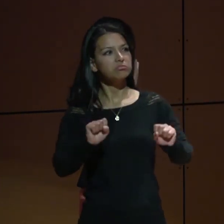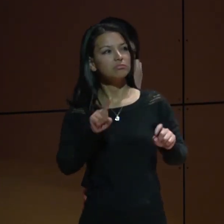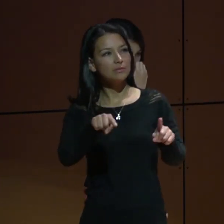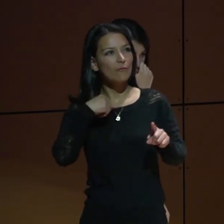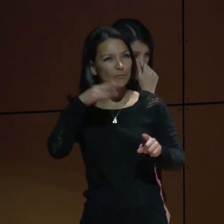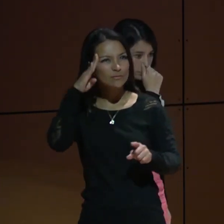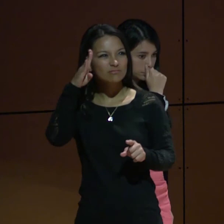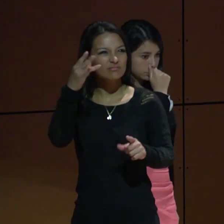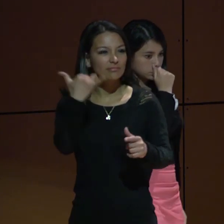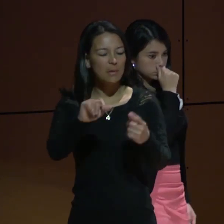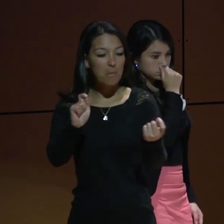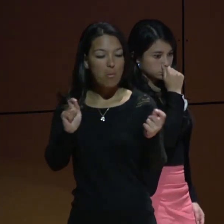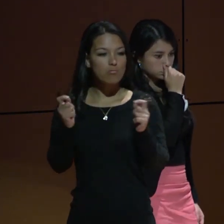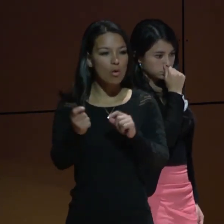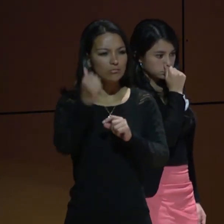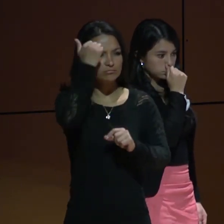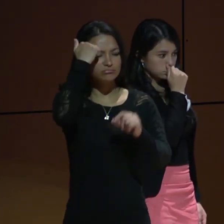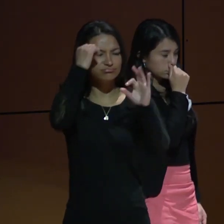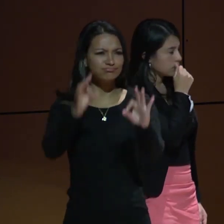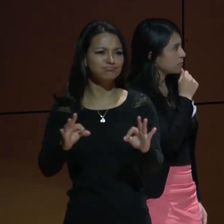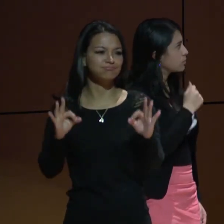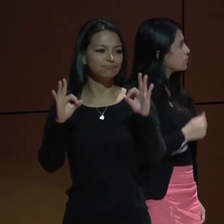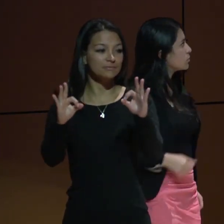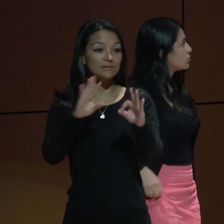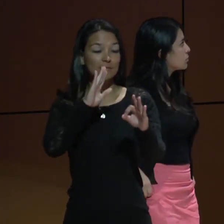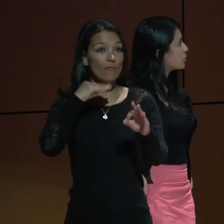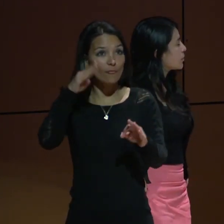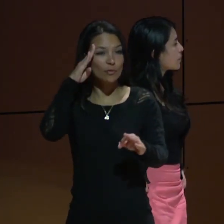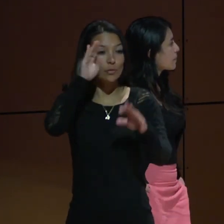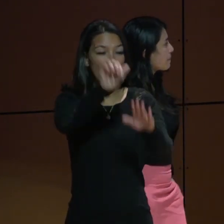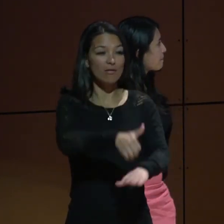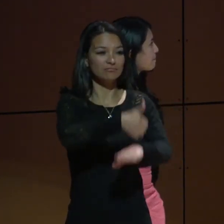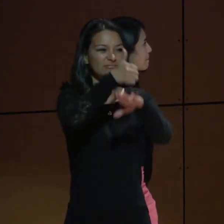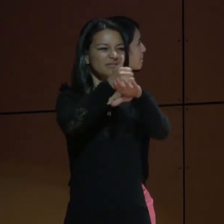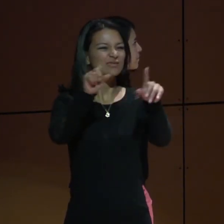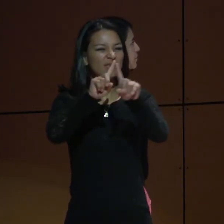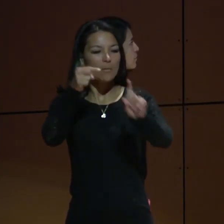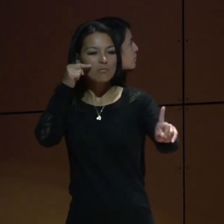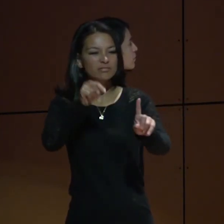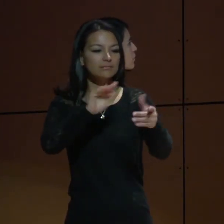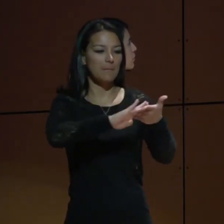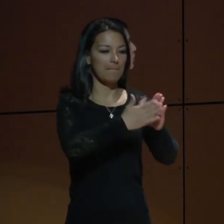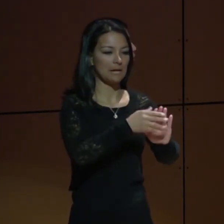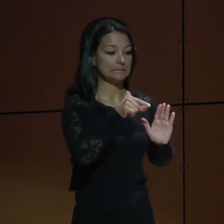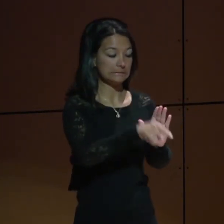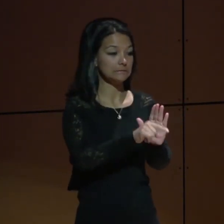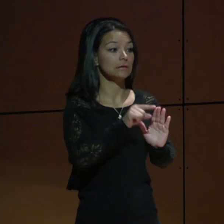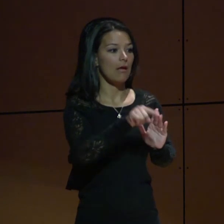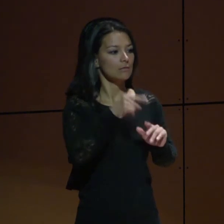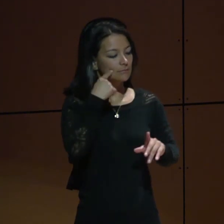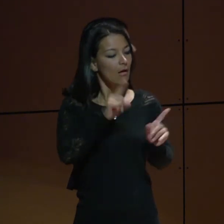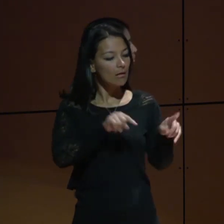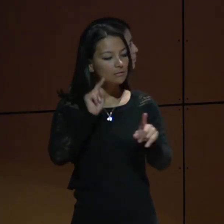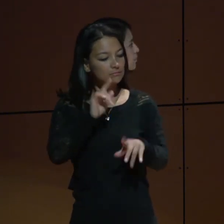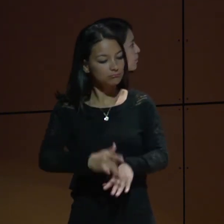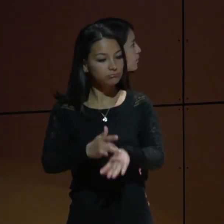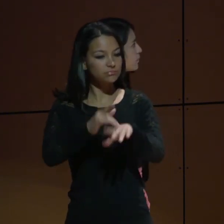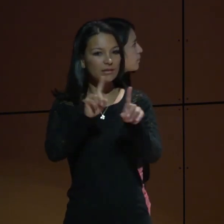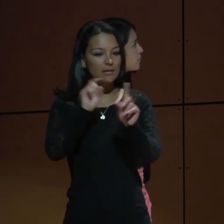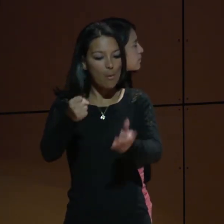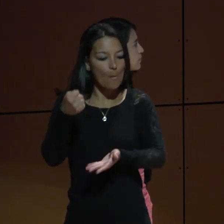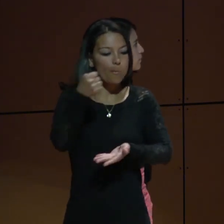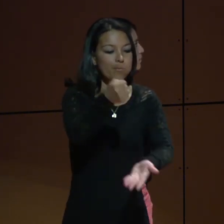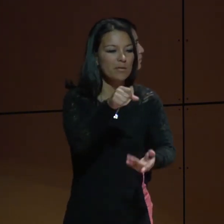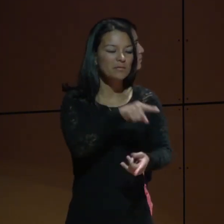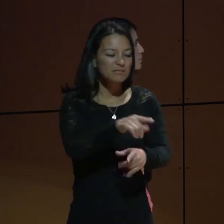grandes docentes y grandes rectores de la paz y recibirán estímulos